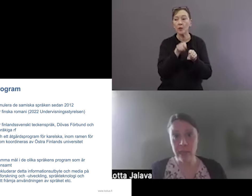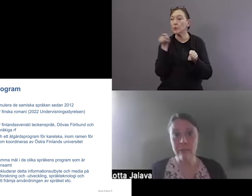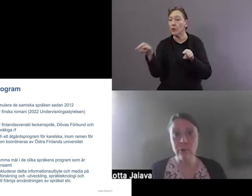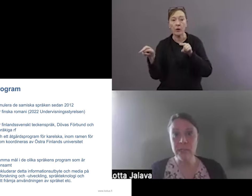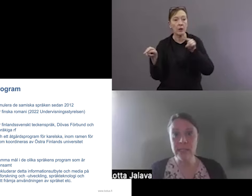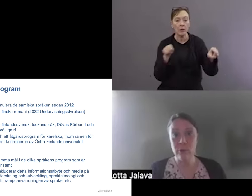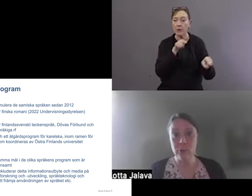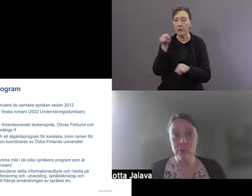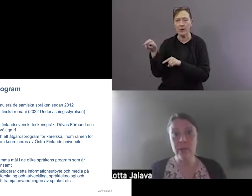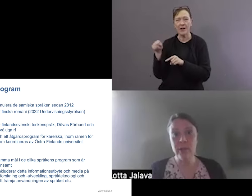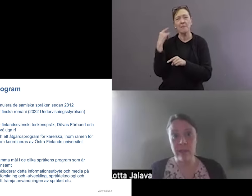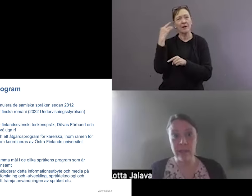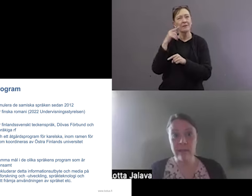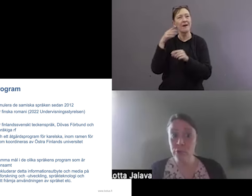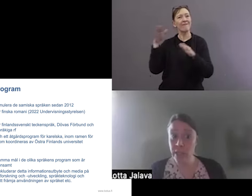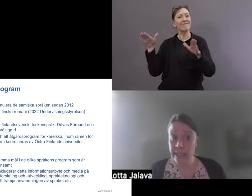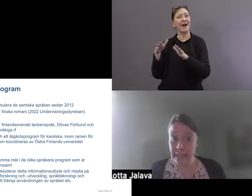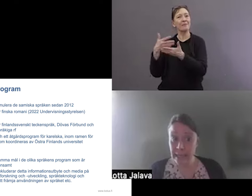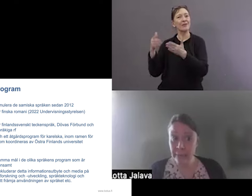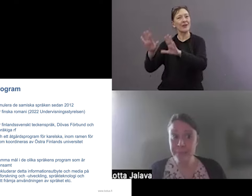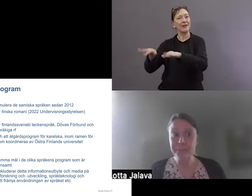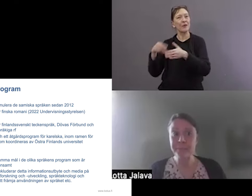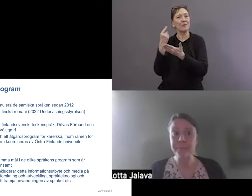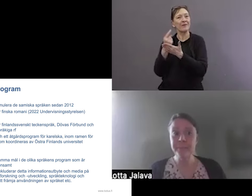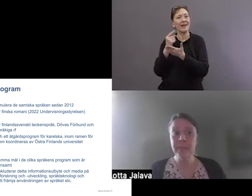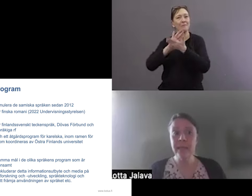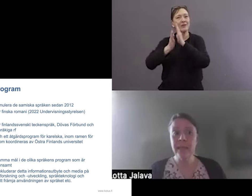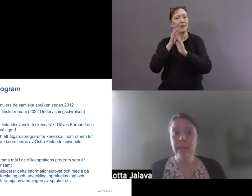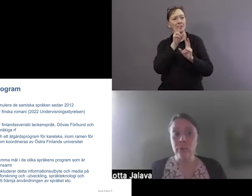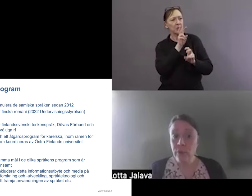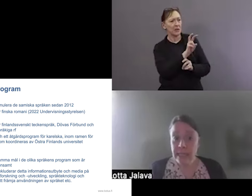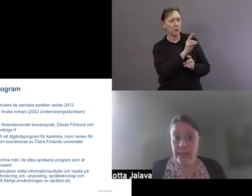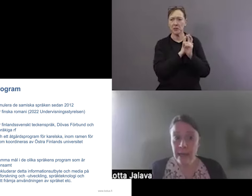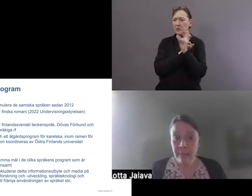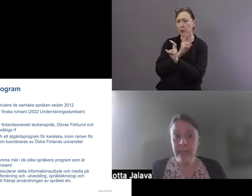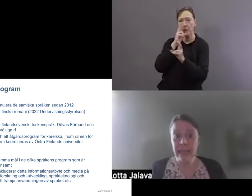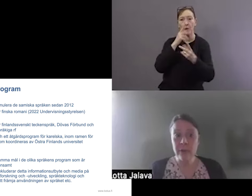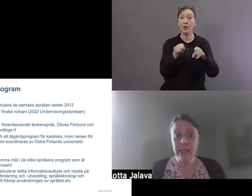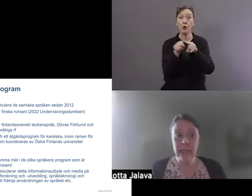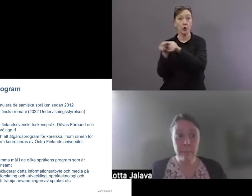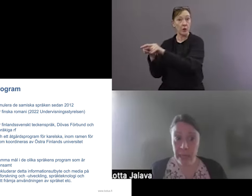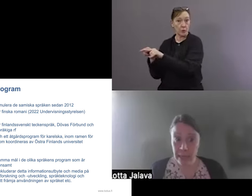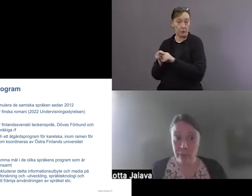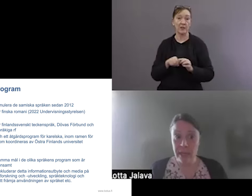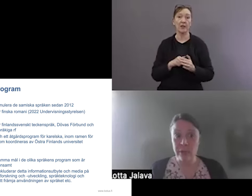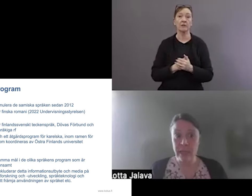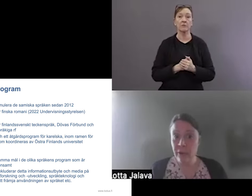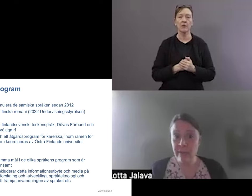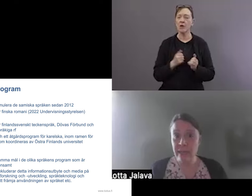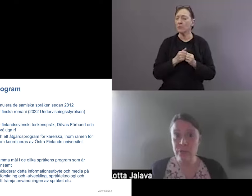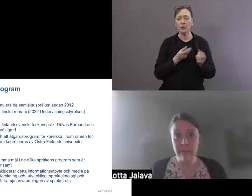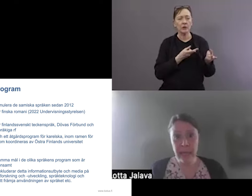vähemmistökielifoorumissa myös tulevina vuosina tehdään. Yhteisiä aihepiirejä on tietenkin paljon.